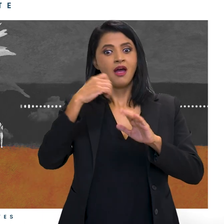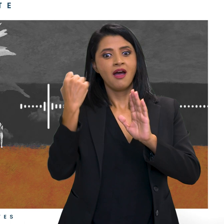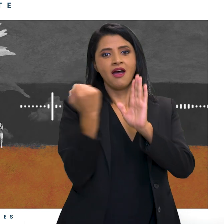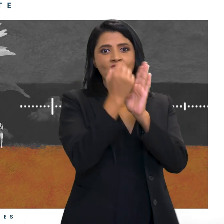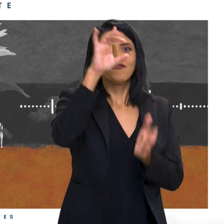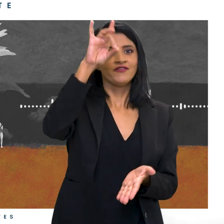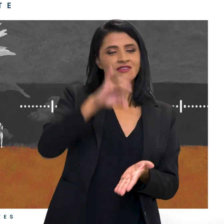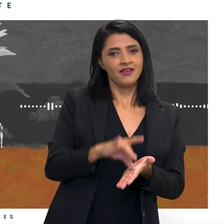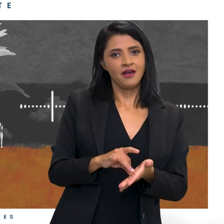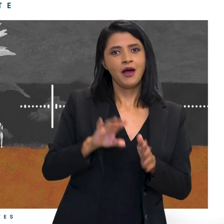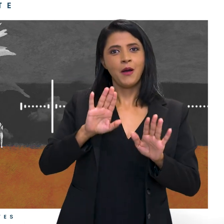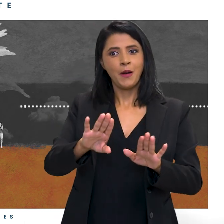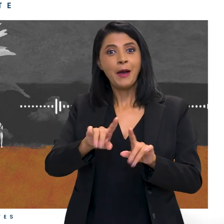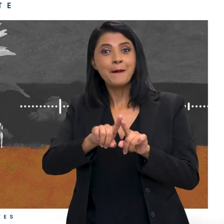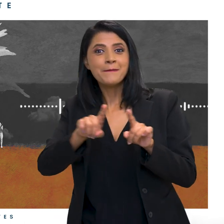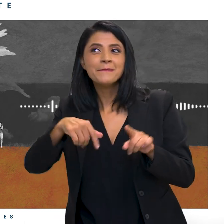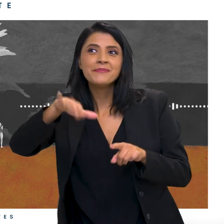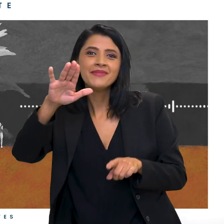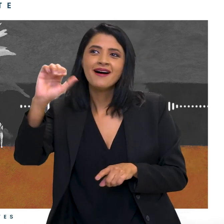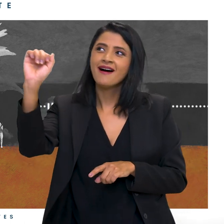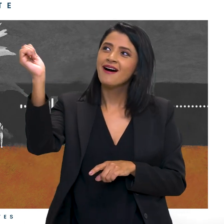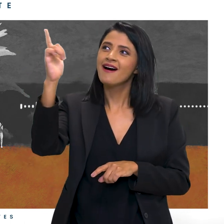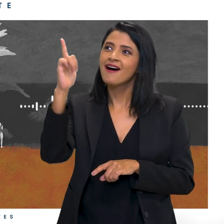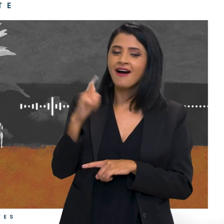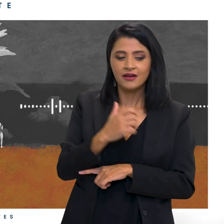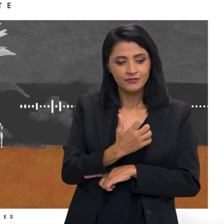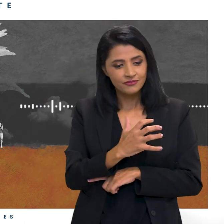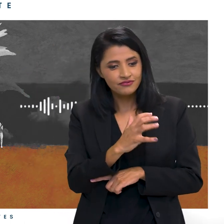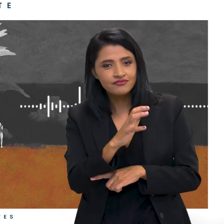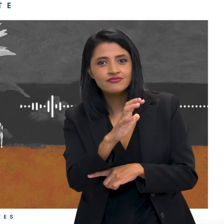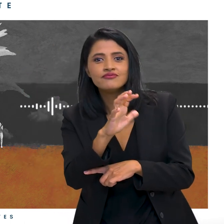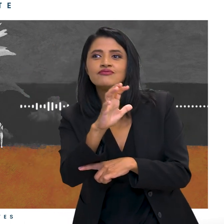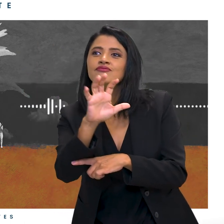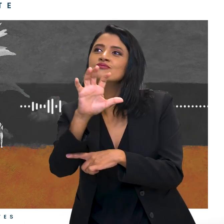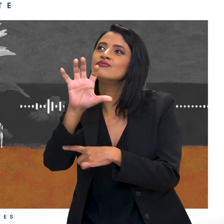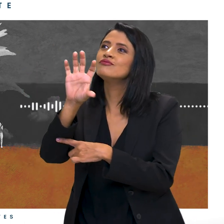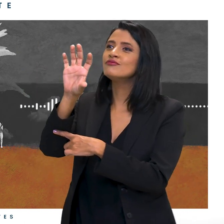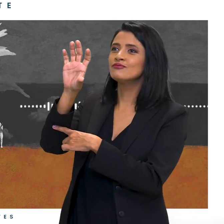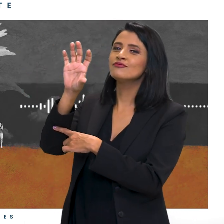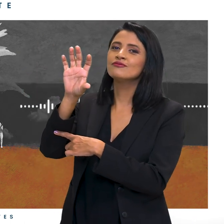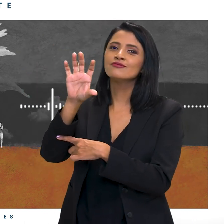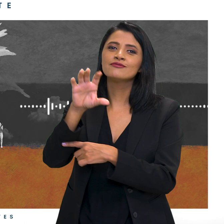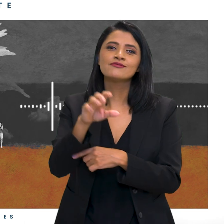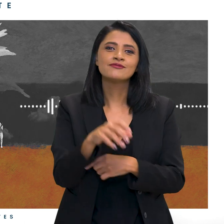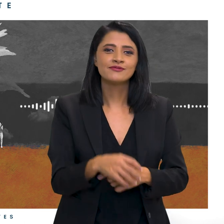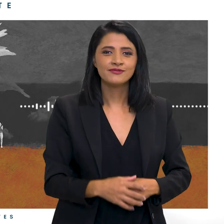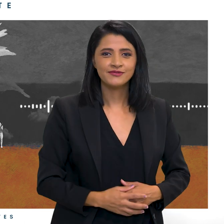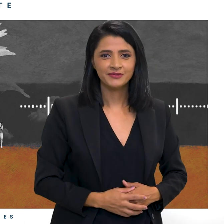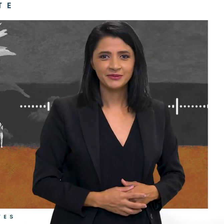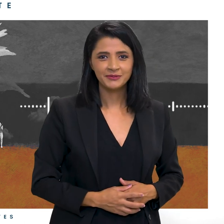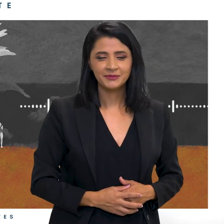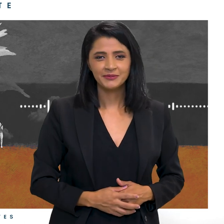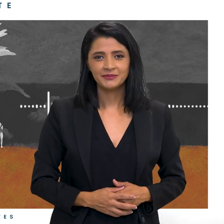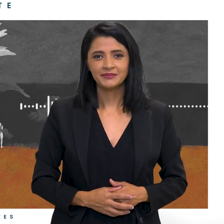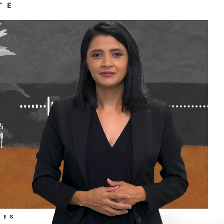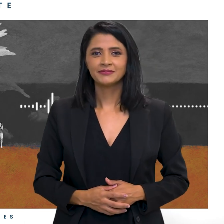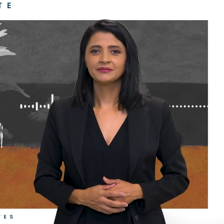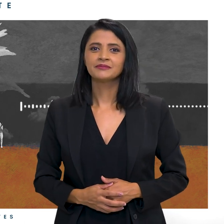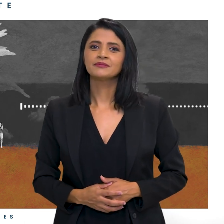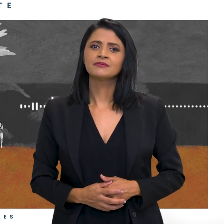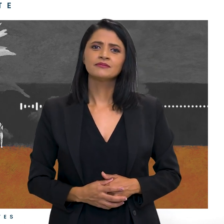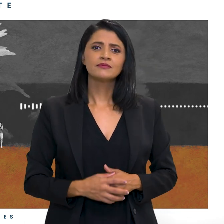oficial. Mar e sol, gira, gira, gira, gira, gira, gira, gira, gira,